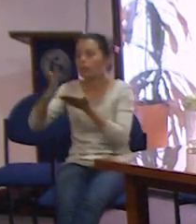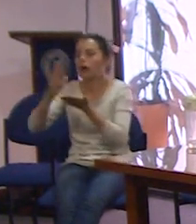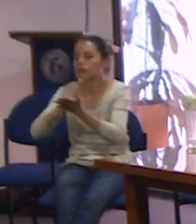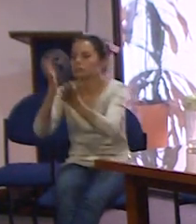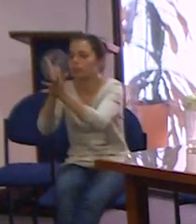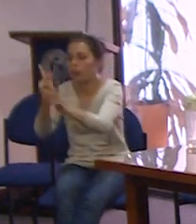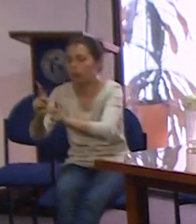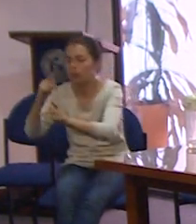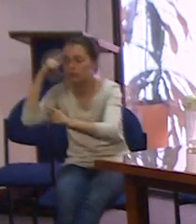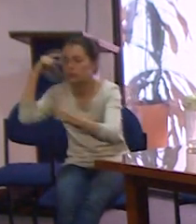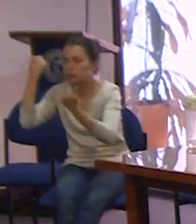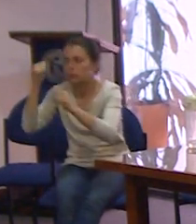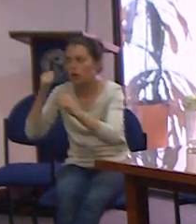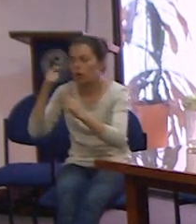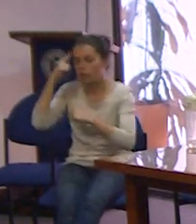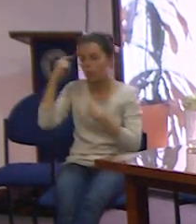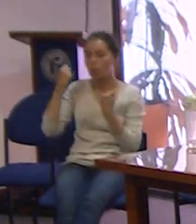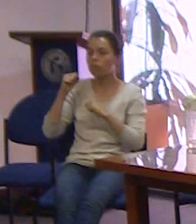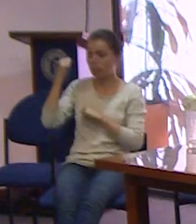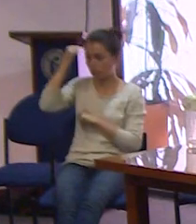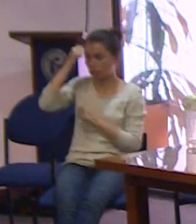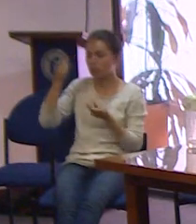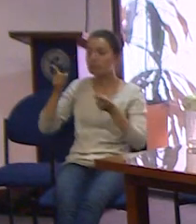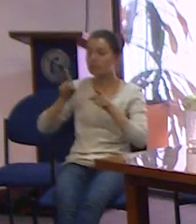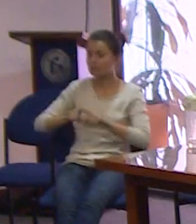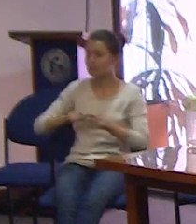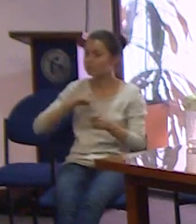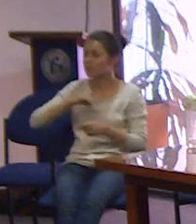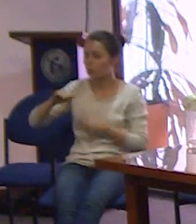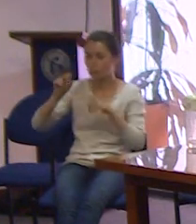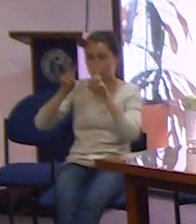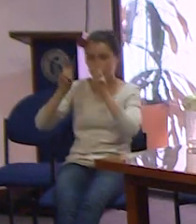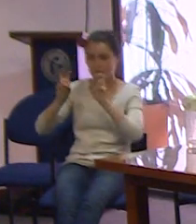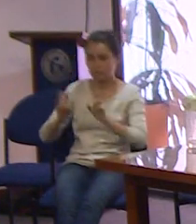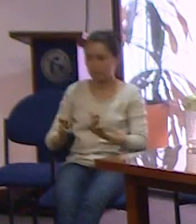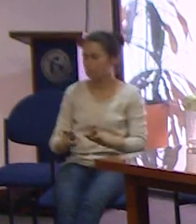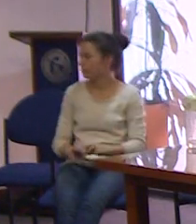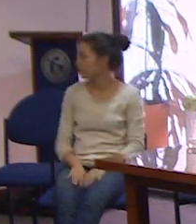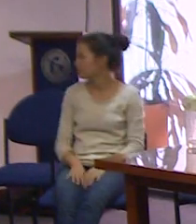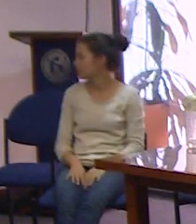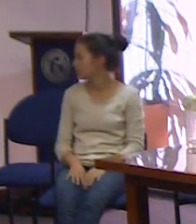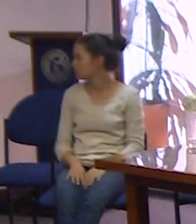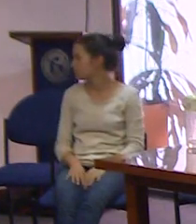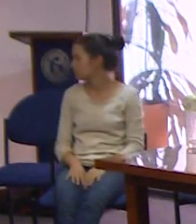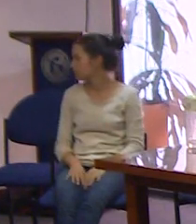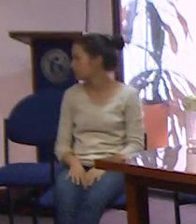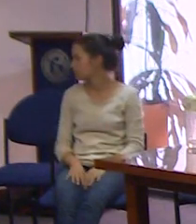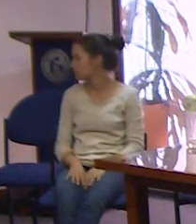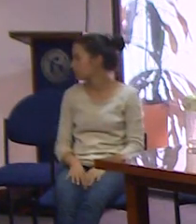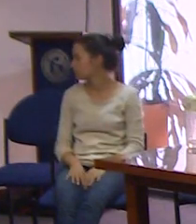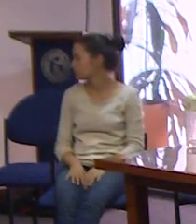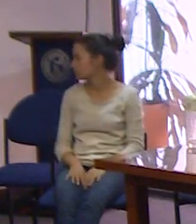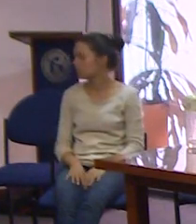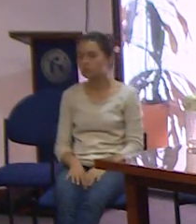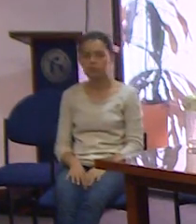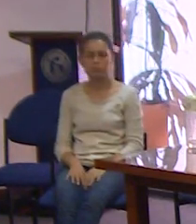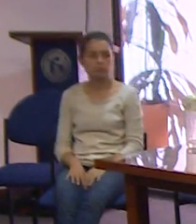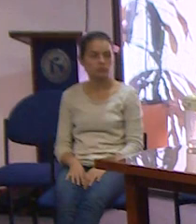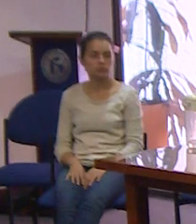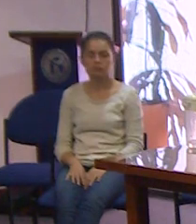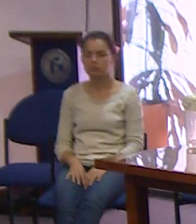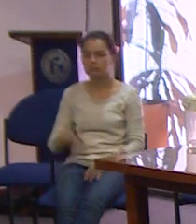nos abrimos y hacemos otros espacios de articulación. Yo creo que algo que ha sido